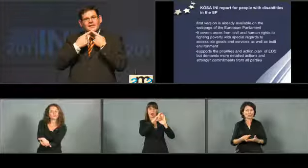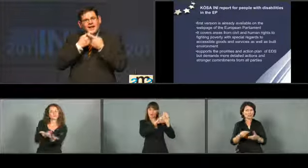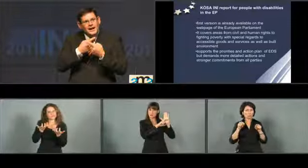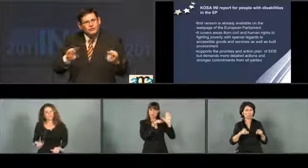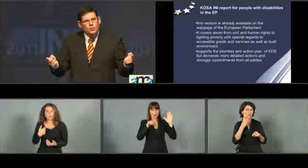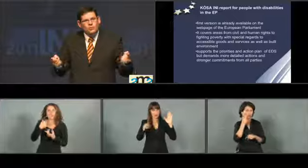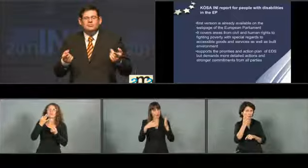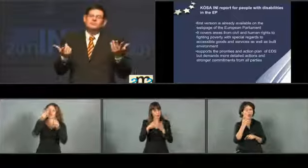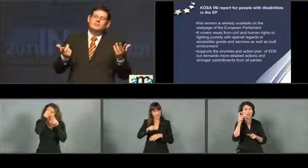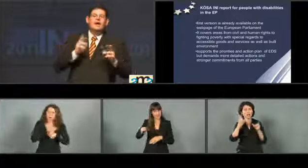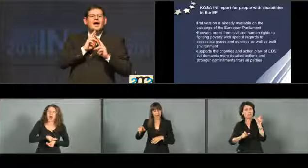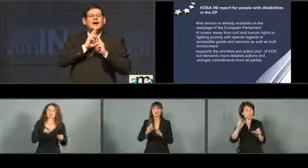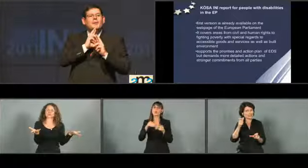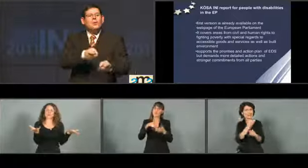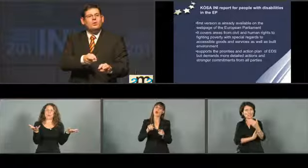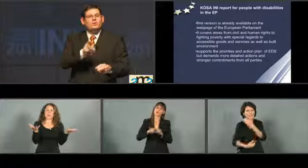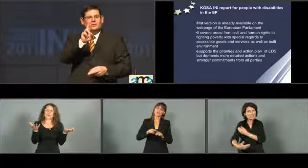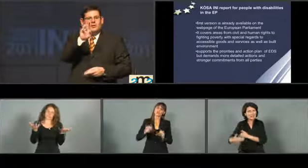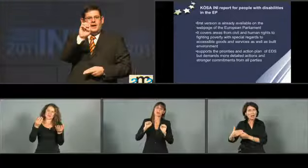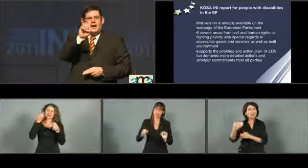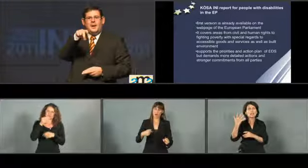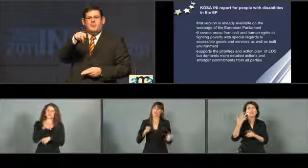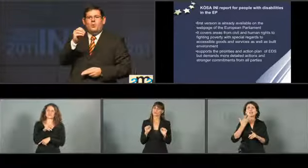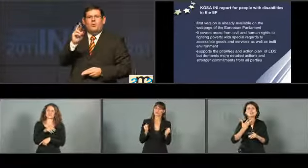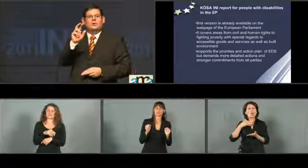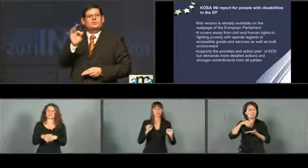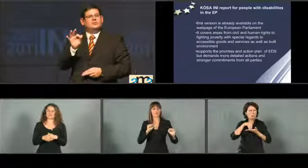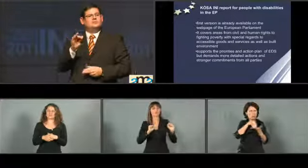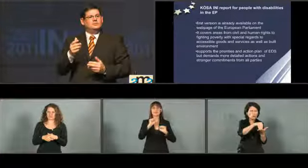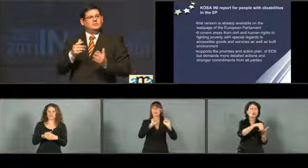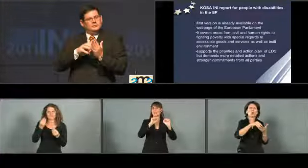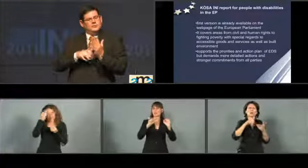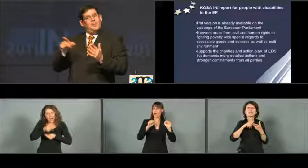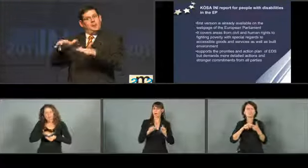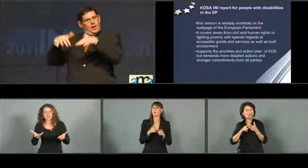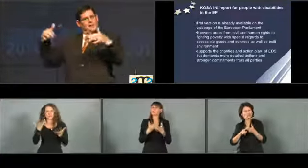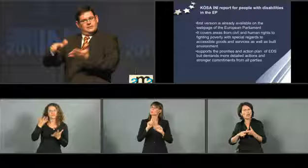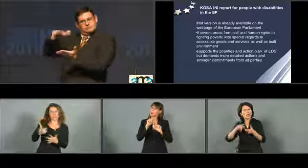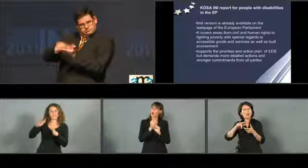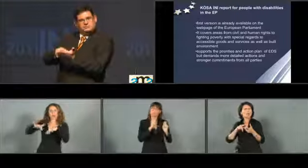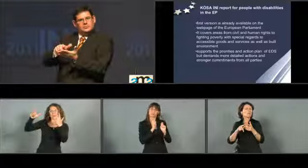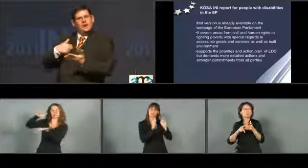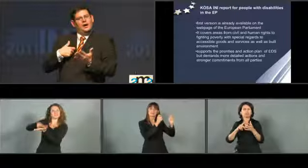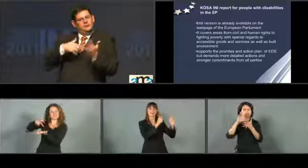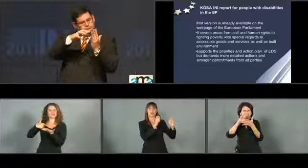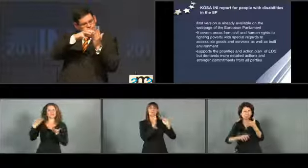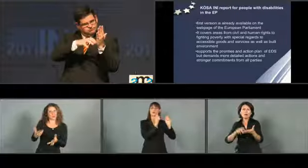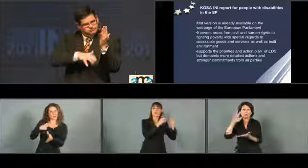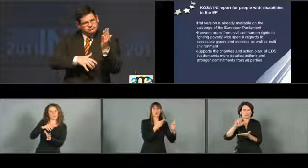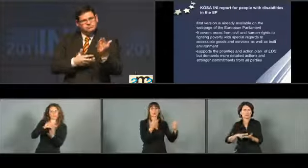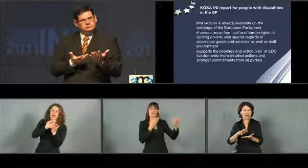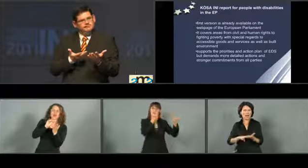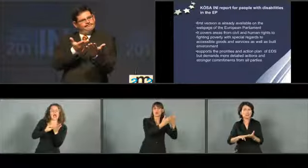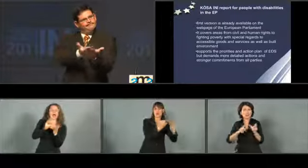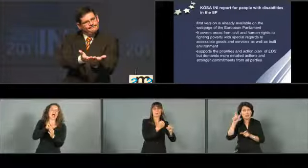existent. Il y a des propositions, des motions qui sont là et il faut vraiment que les gens soient au courant, puissent participer. Il faut aller vers l'avant, que